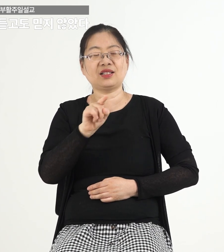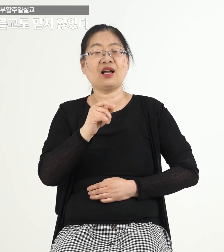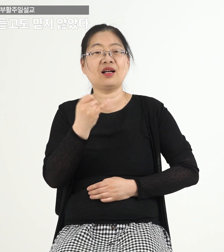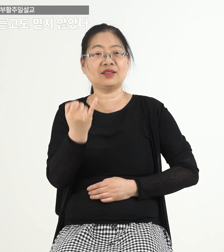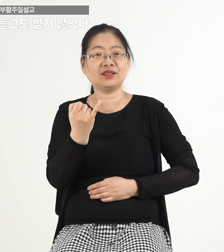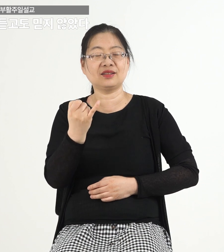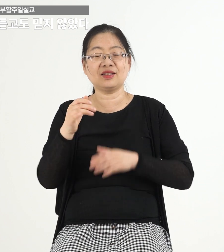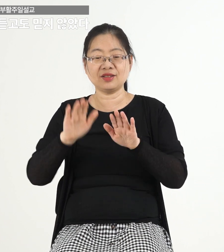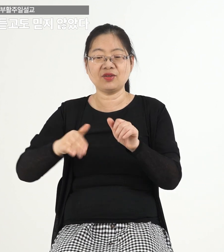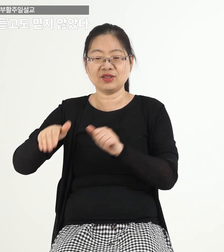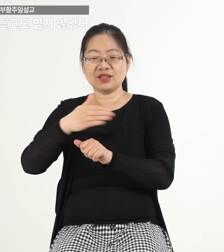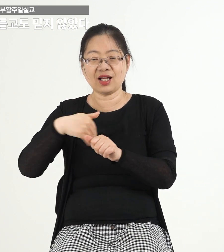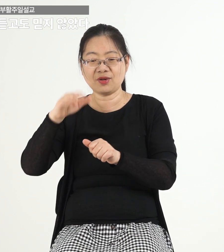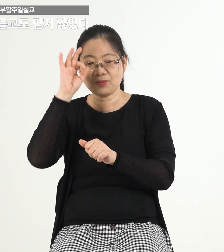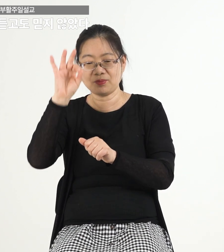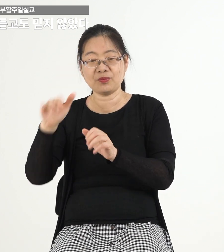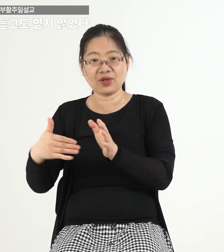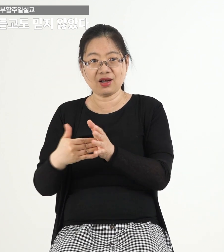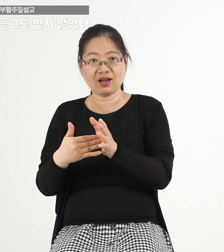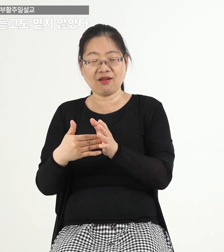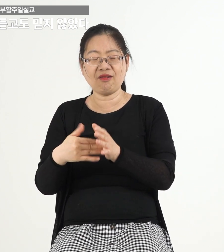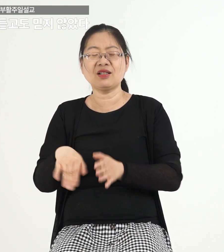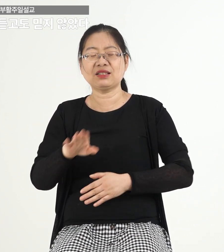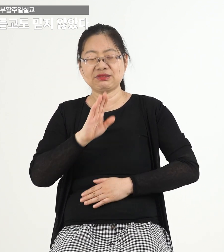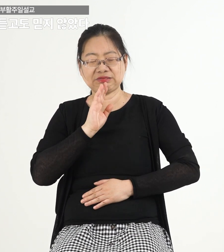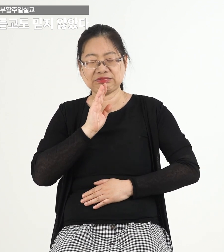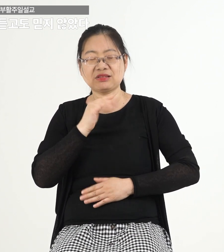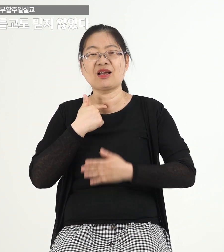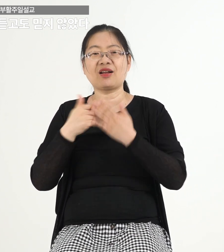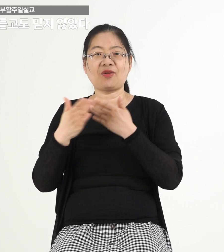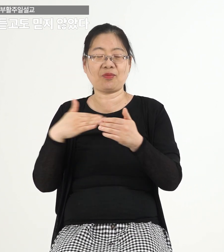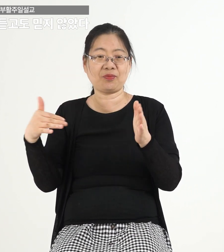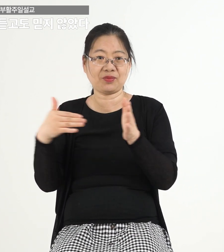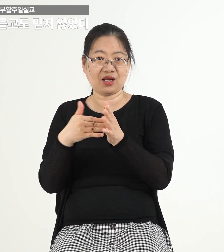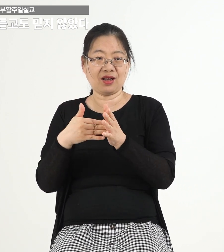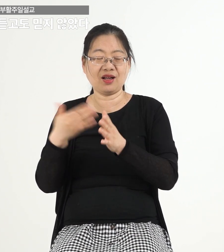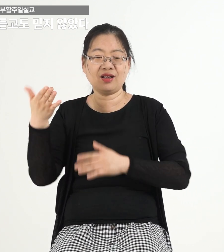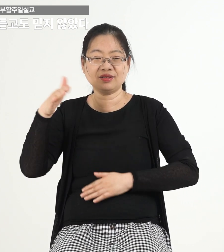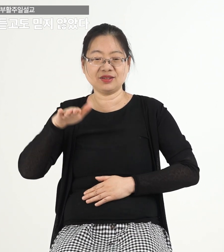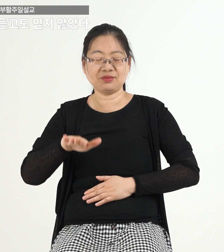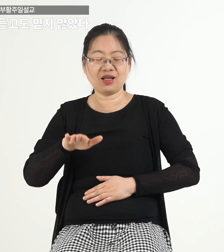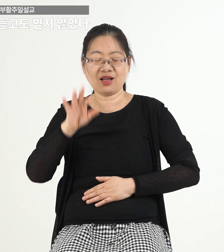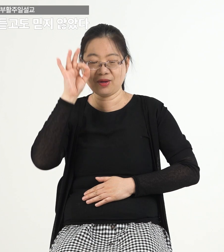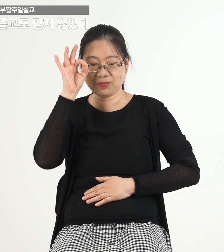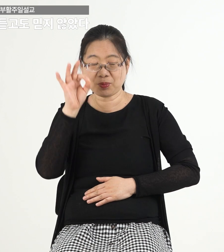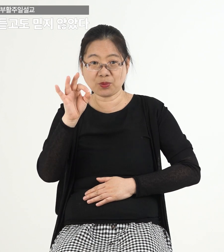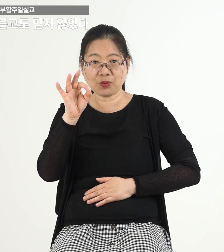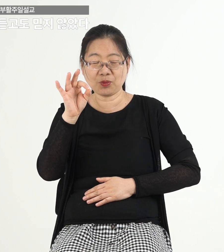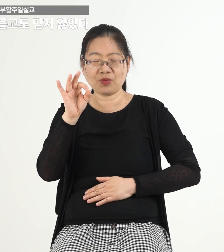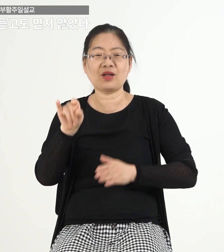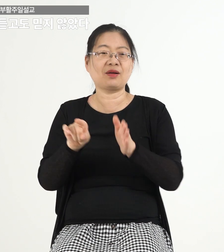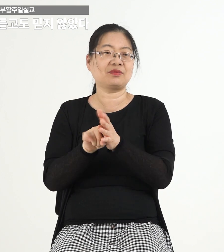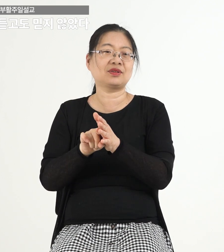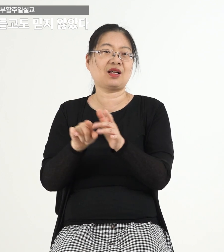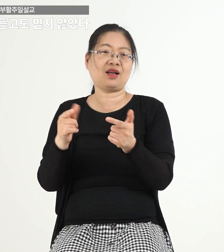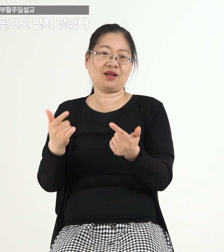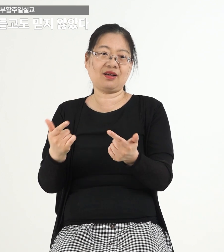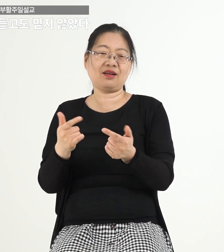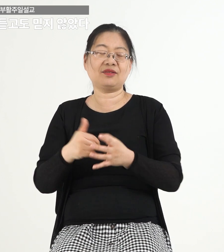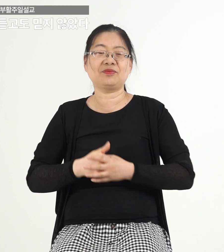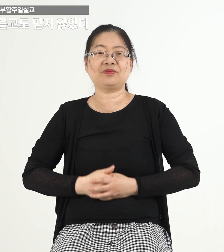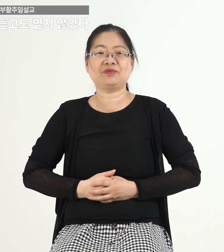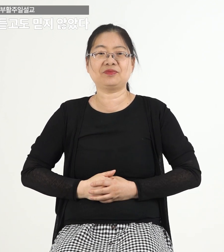본 사람이에요. 실제를 겪은 사람이에요. 그런데 듣고도 믿지 않았다라고 돼